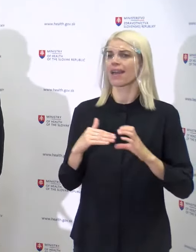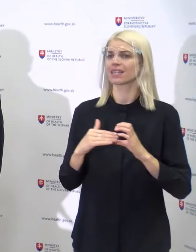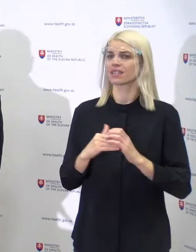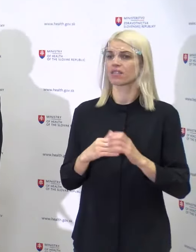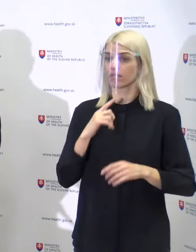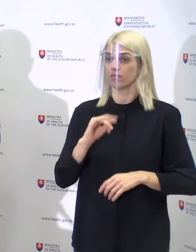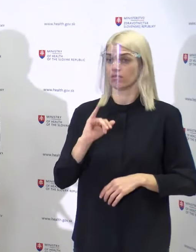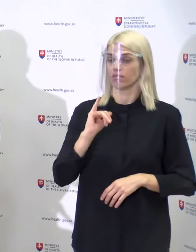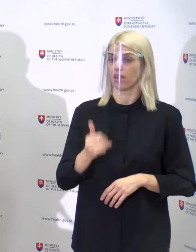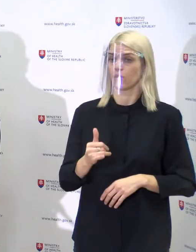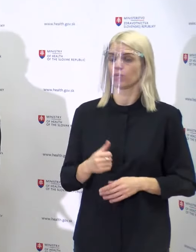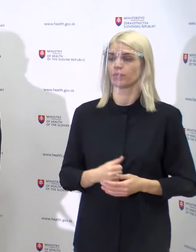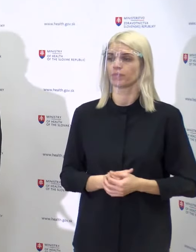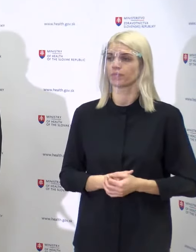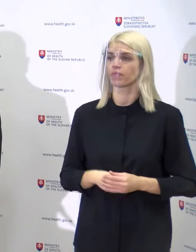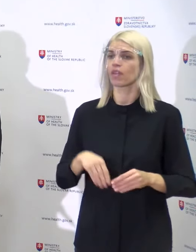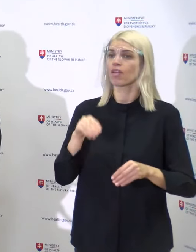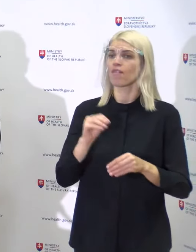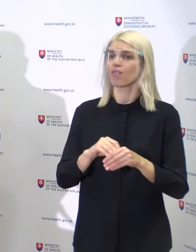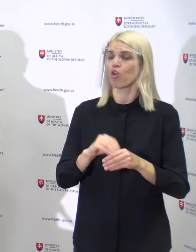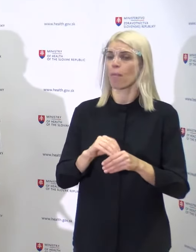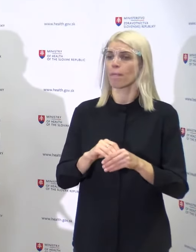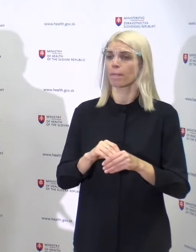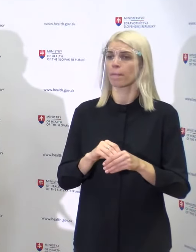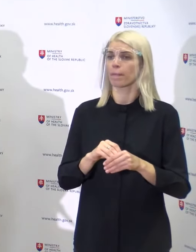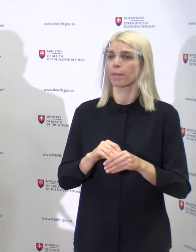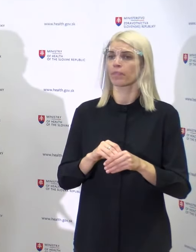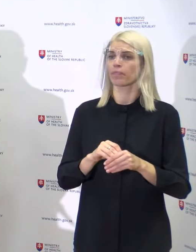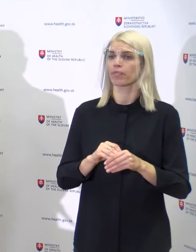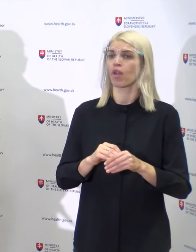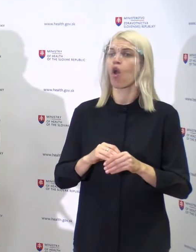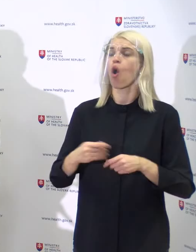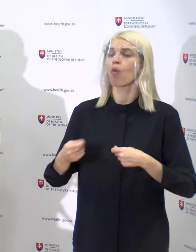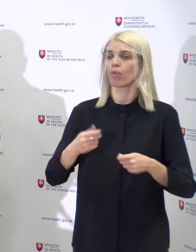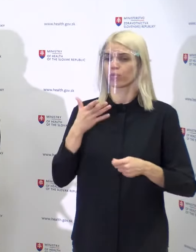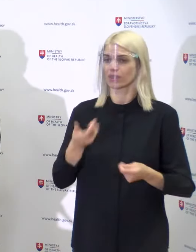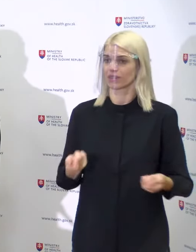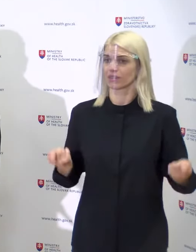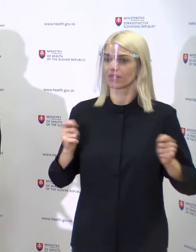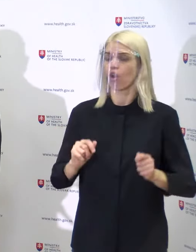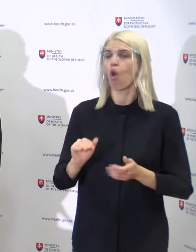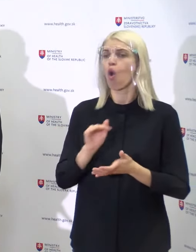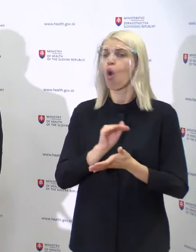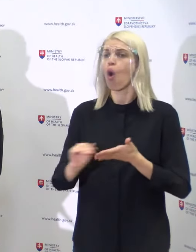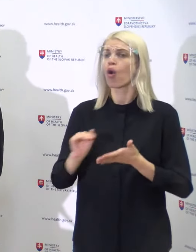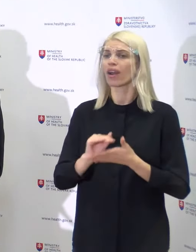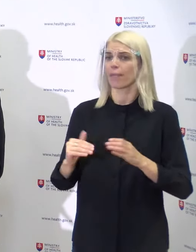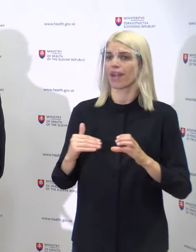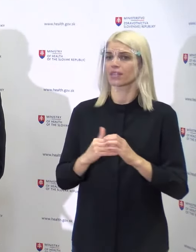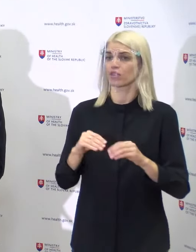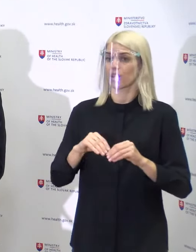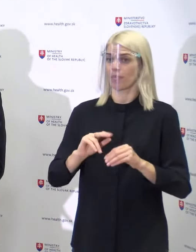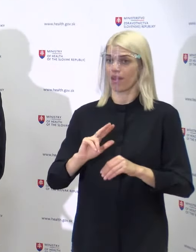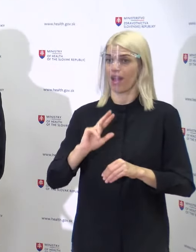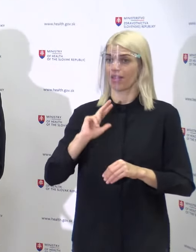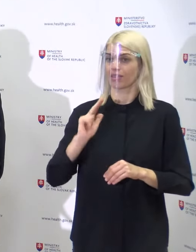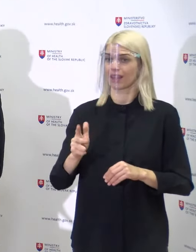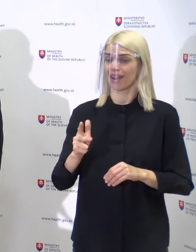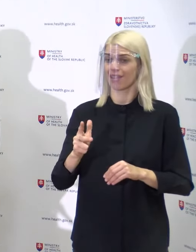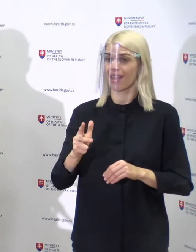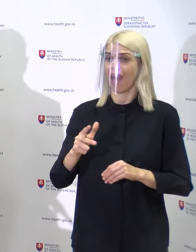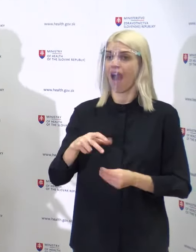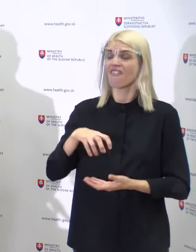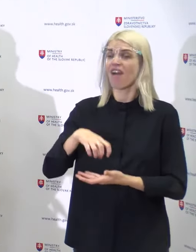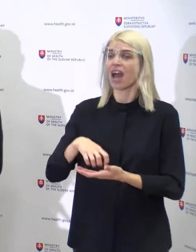Áno, obchody budú uzatvorené, okrem esenciálnych. Budú... To znamená, že v tej tretej fáze sa zase všetko zavrie, iba by ľudia otvorili?